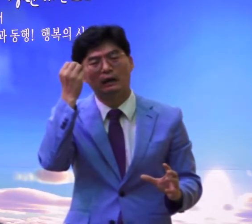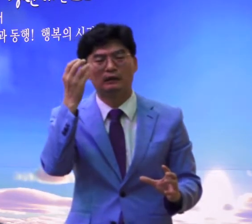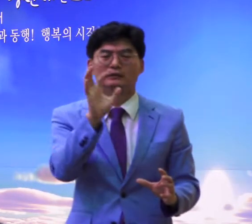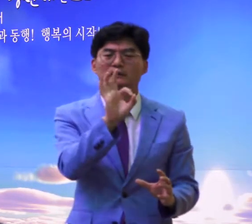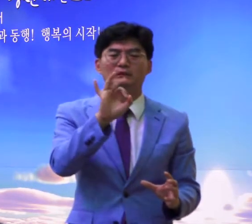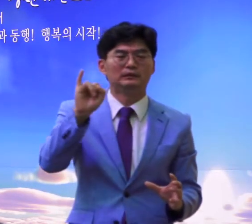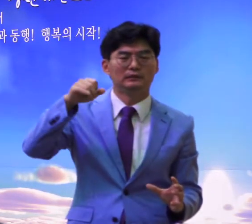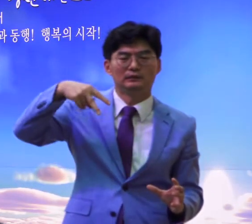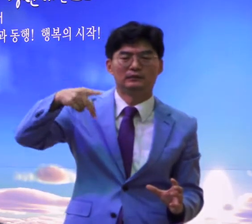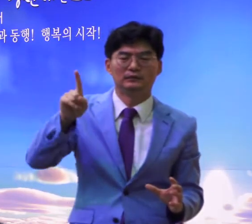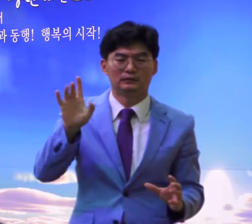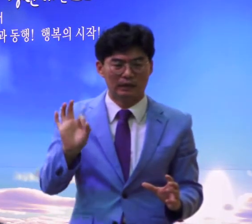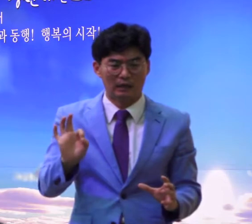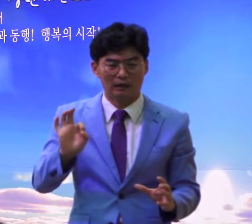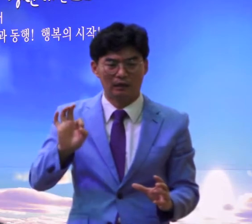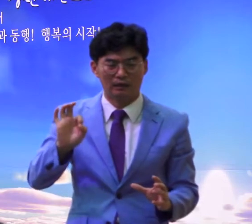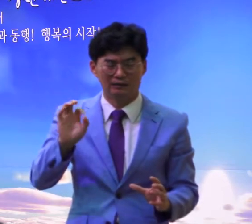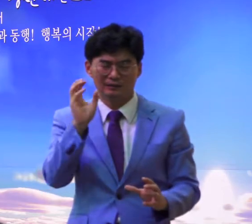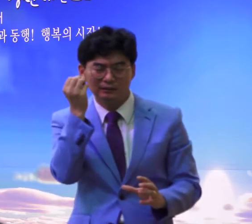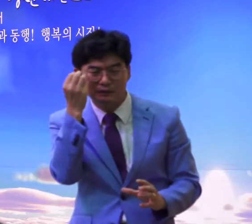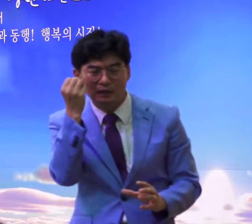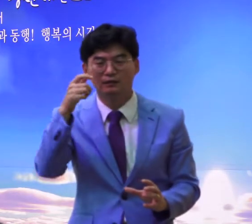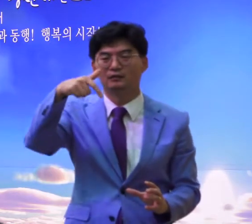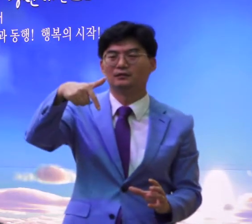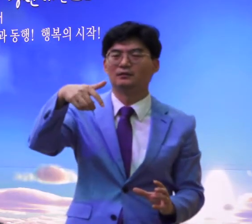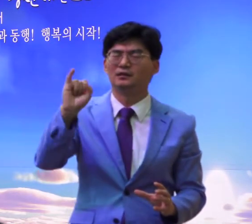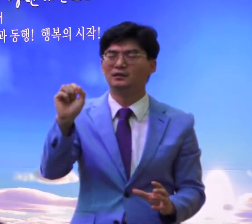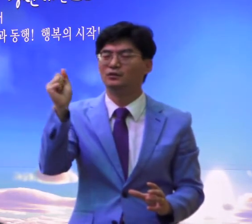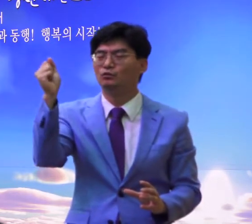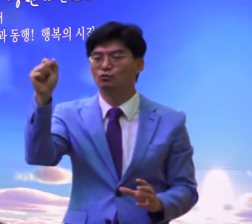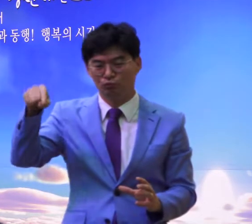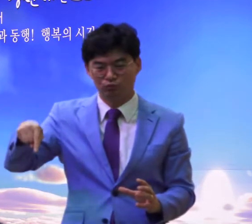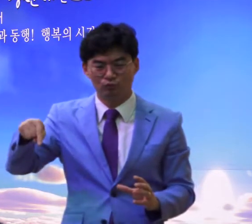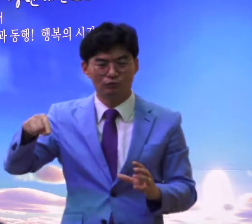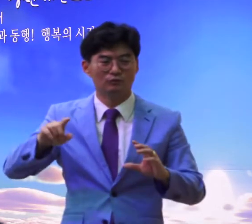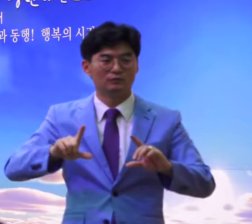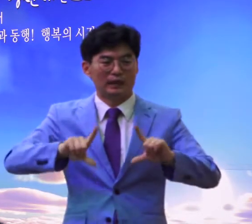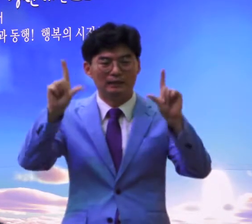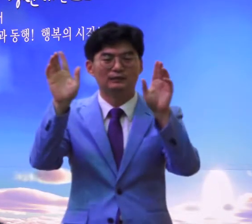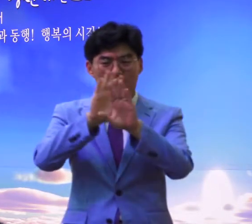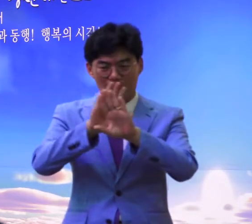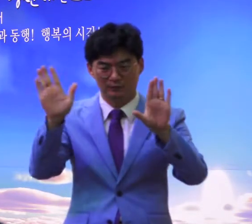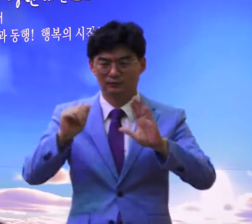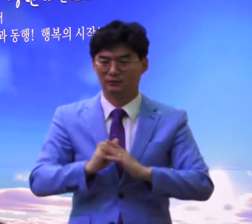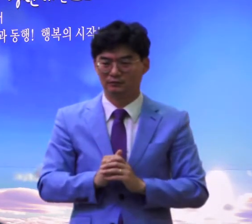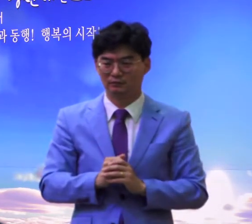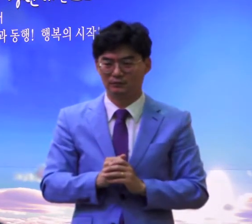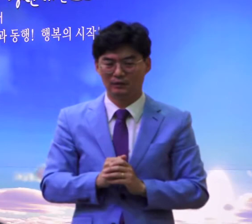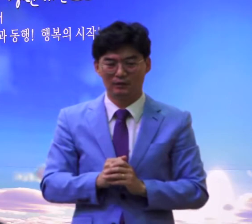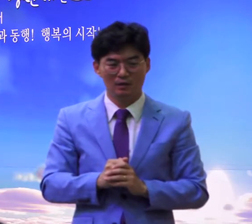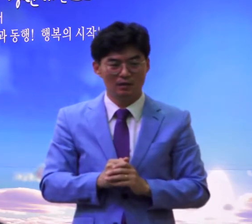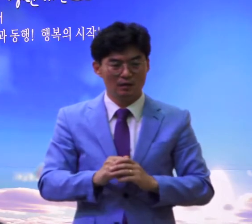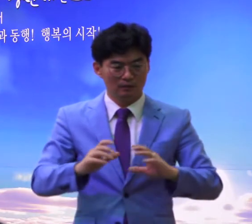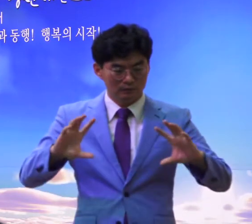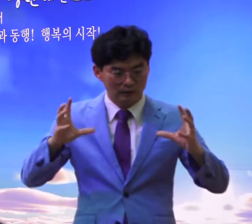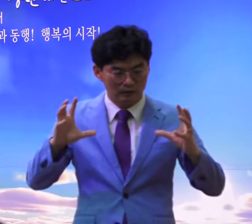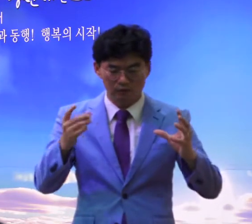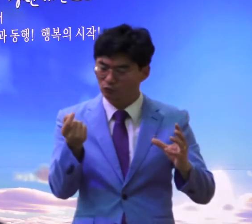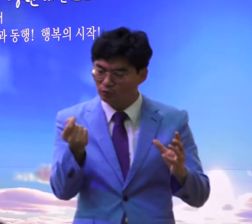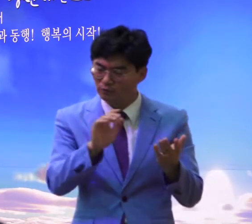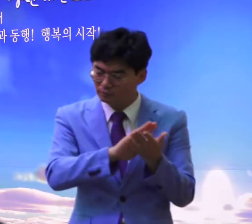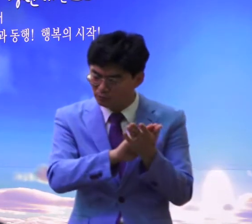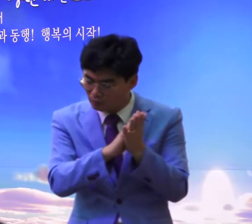빙하가 붙고 이런 일들이 오래전부터 우리가 들어오고 점점점 더 심해져 가잖아요. 세상이 예수님 말씀하신